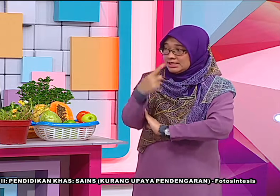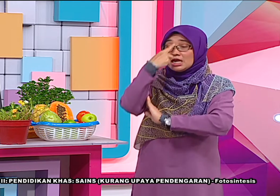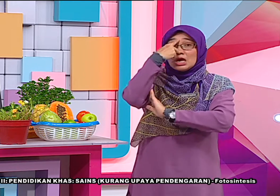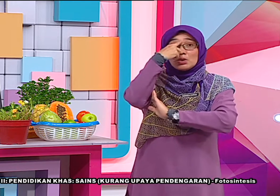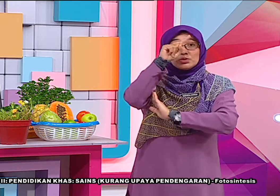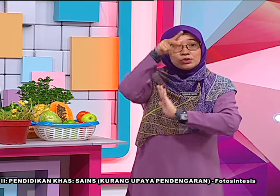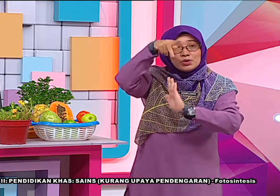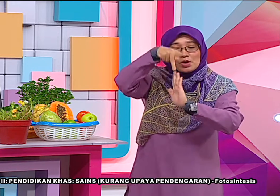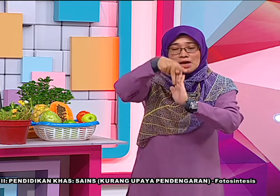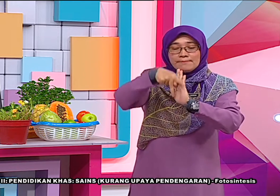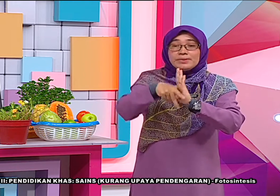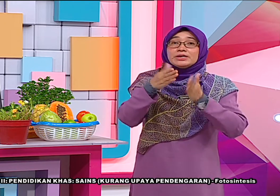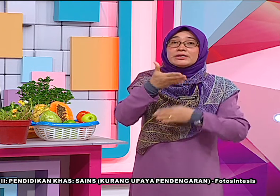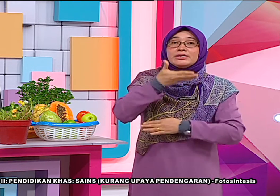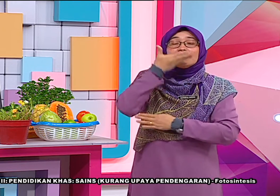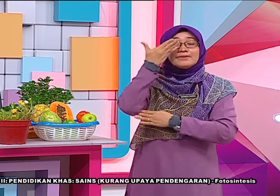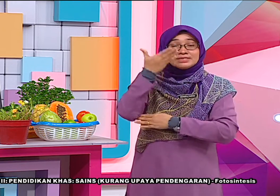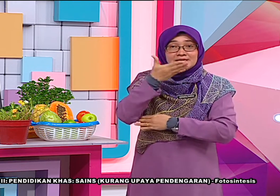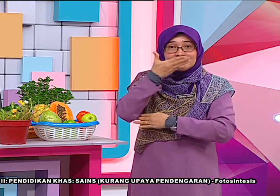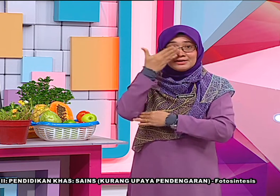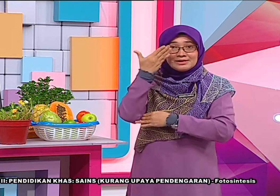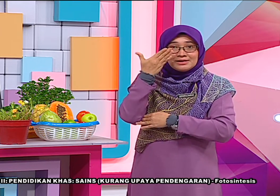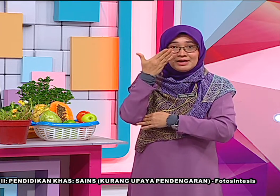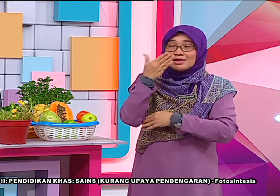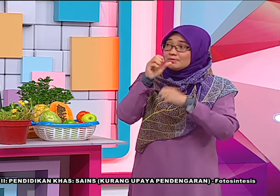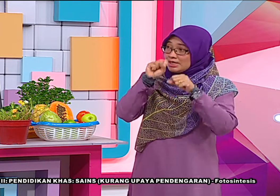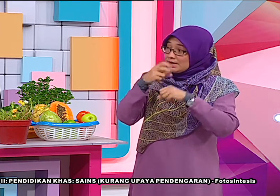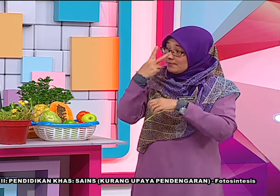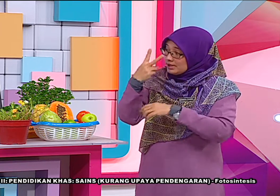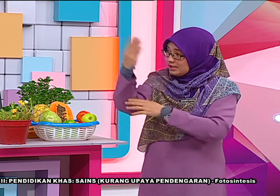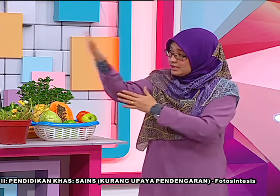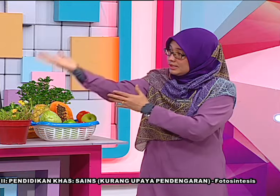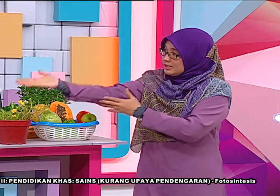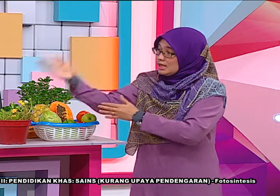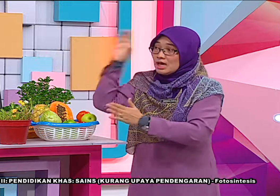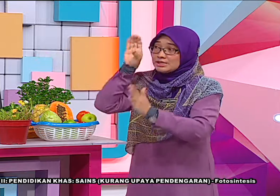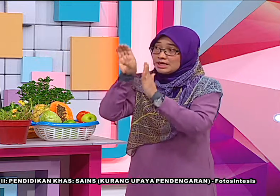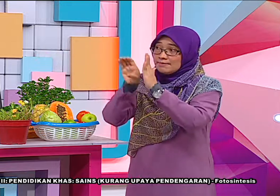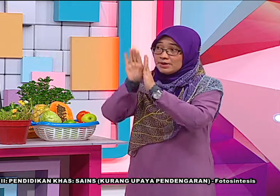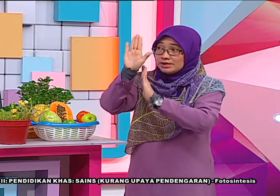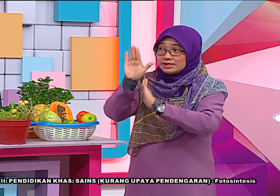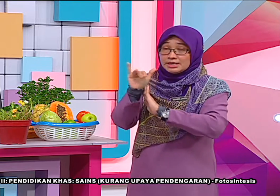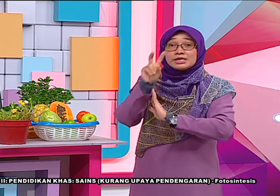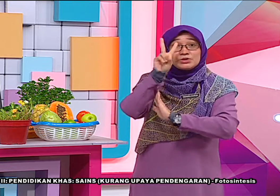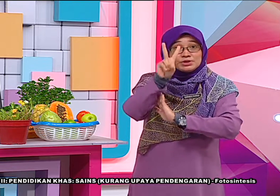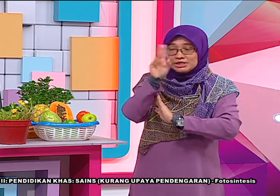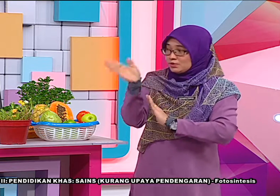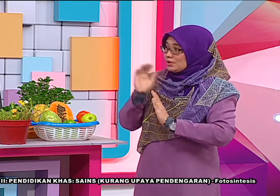untuk pernafasan ah Beli nampakkan sih digampar yang kedua itu